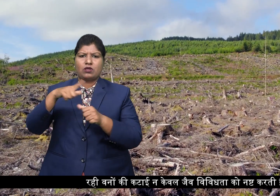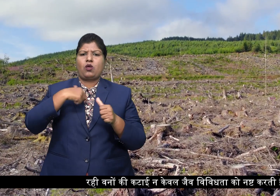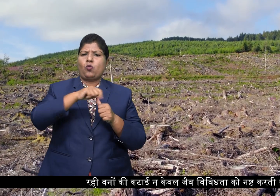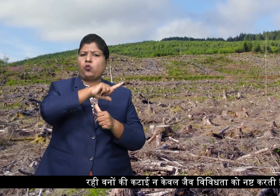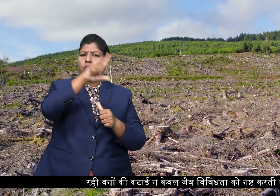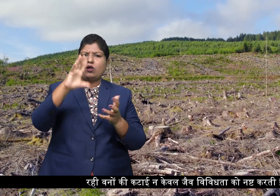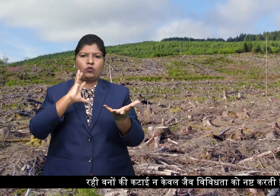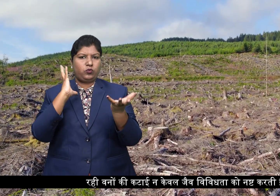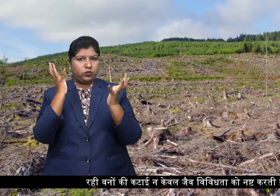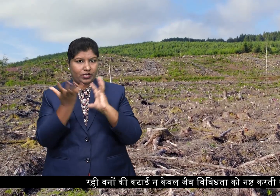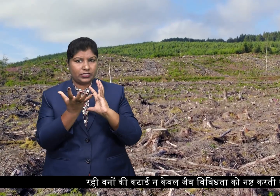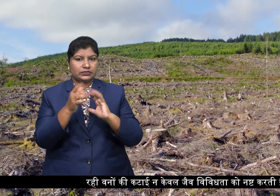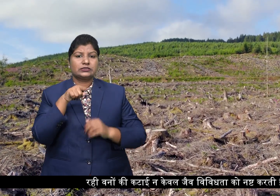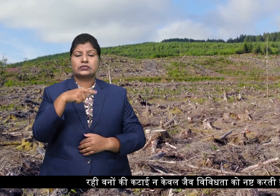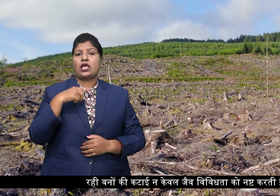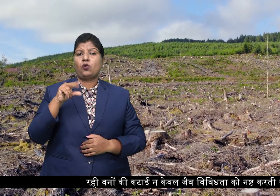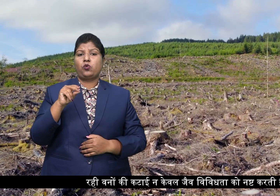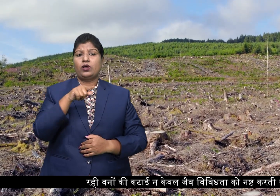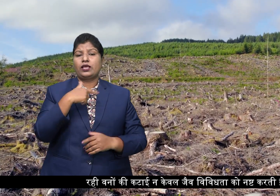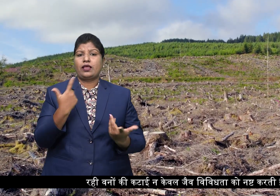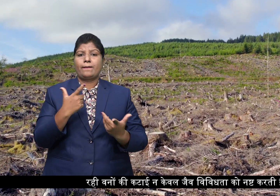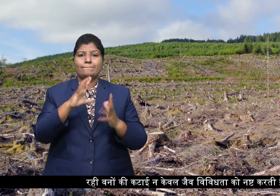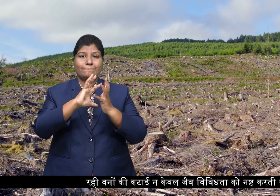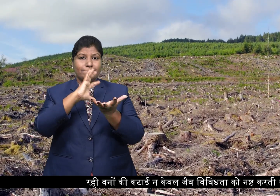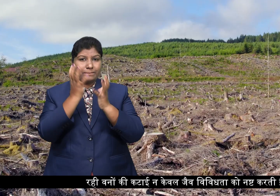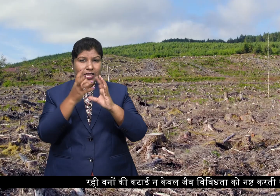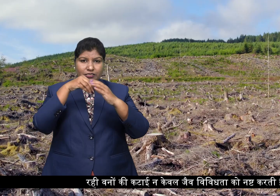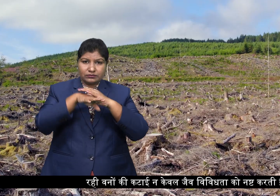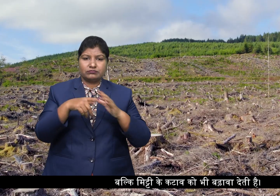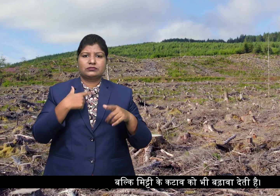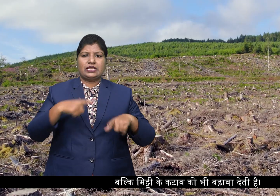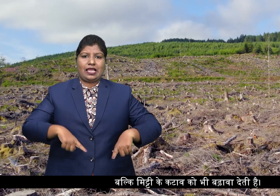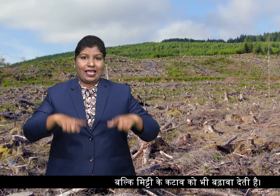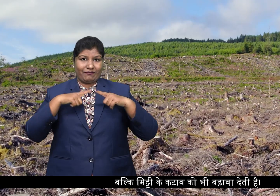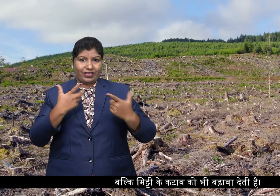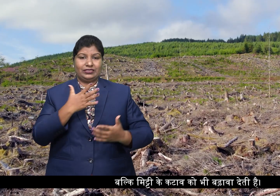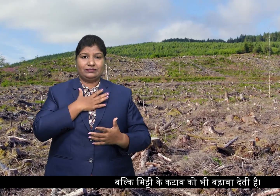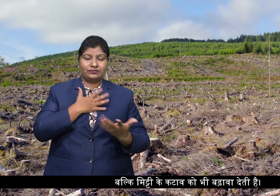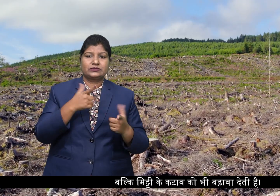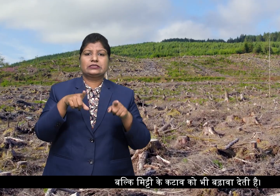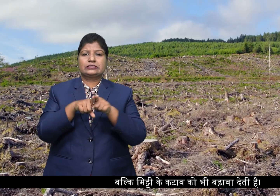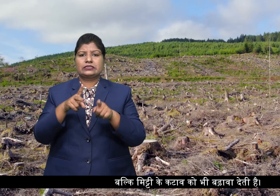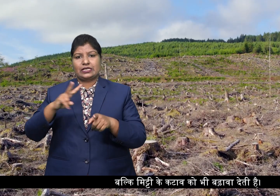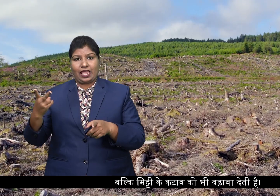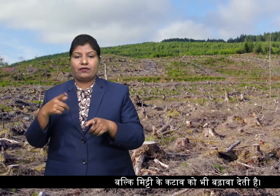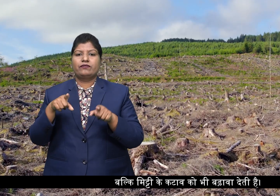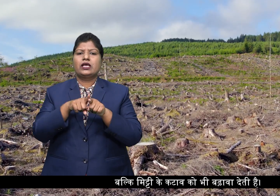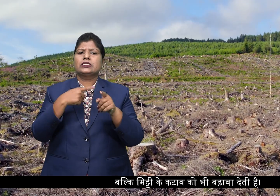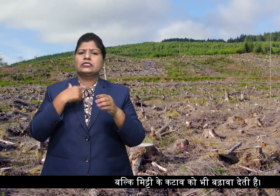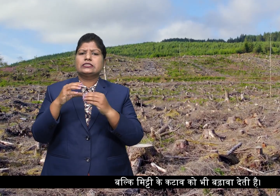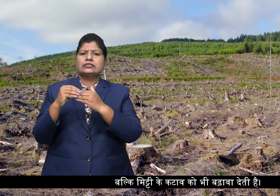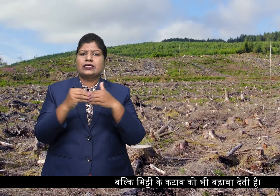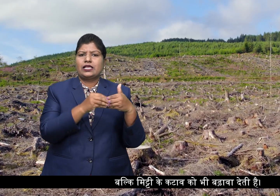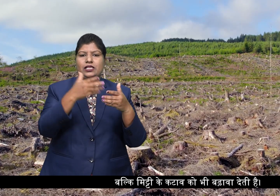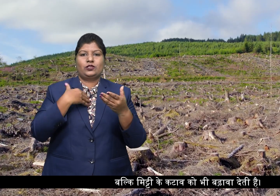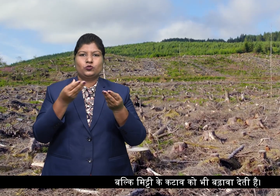रही वनों की कटाई न केवल जैव विविधता को नष्ट करती है, बल्कि मिट्टी के कटाव को भी बढ़ावा